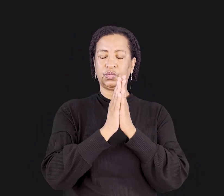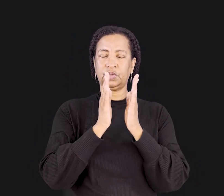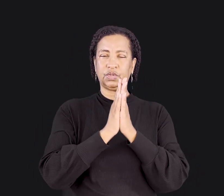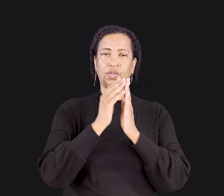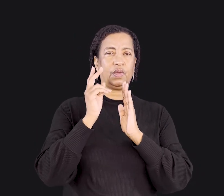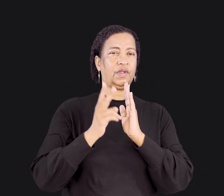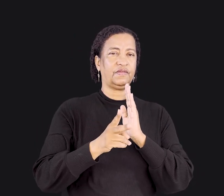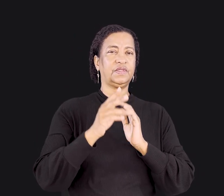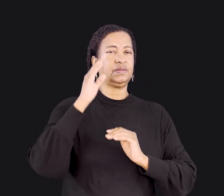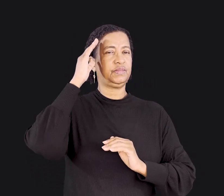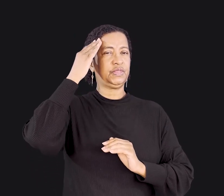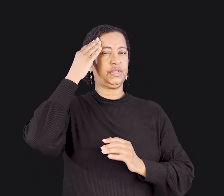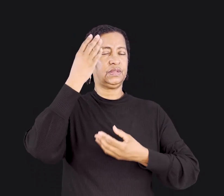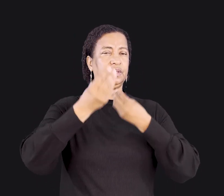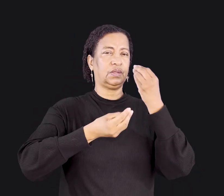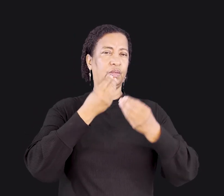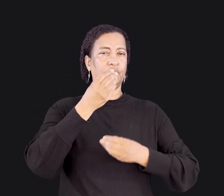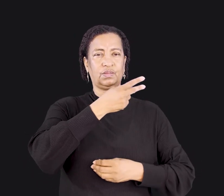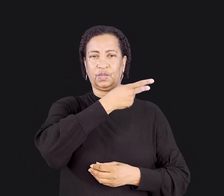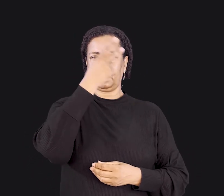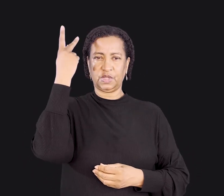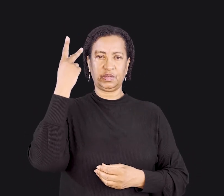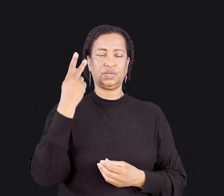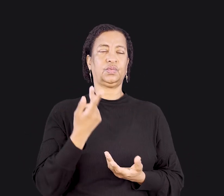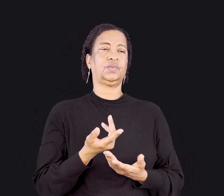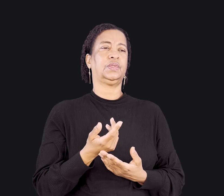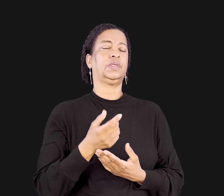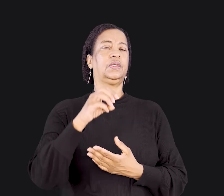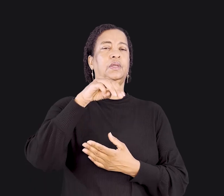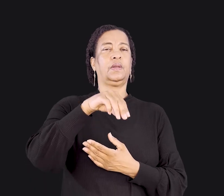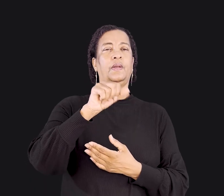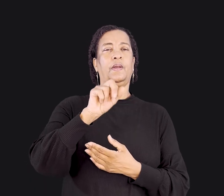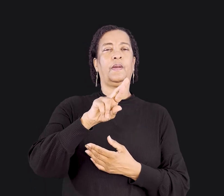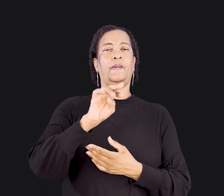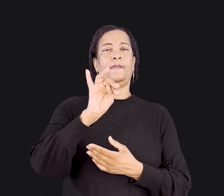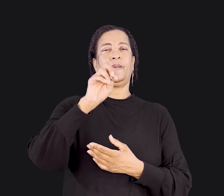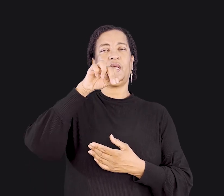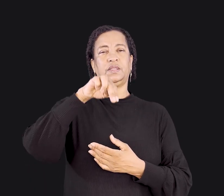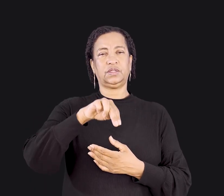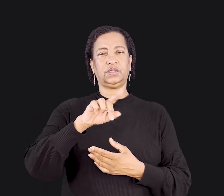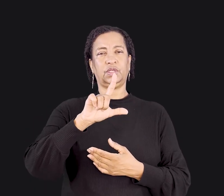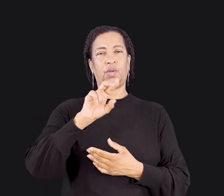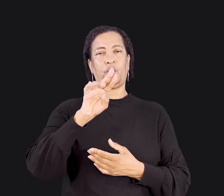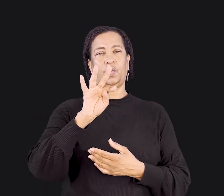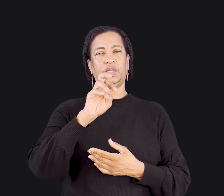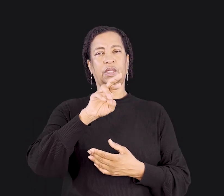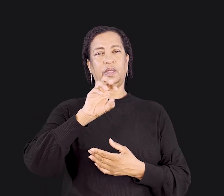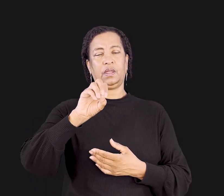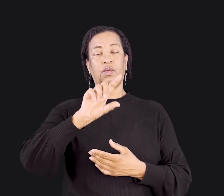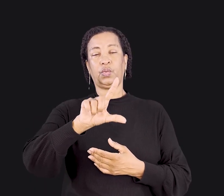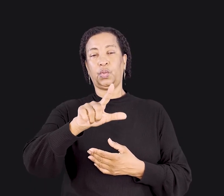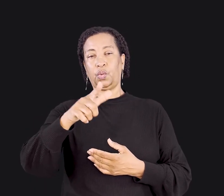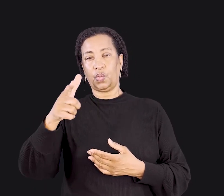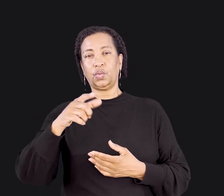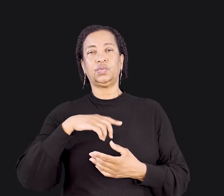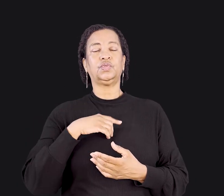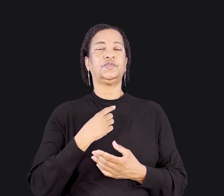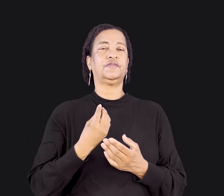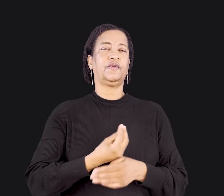regularmente e entender como pessoas, como por exemplo Martin Lutero, John Wesley e Whitefield, passavam de 4 a 6 horas